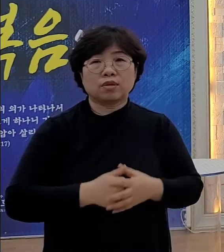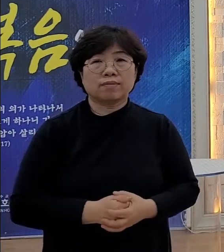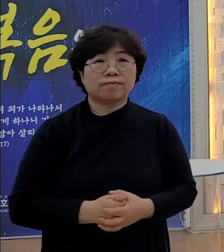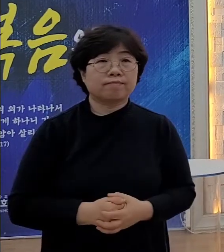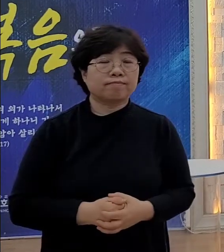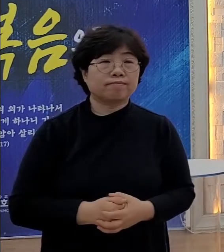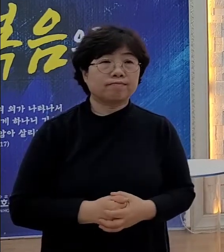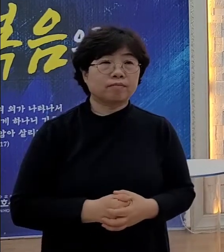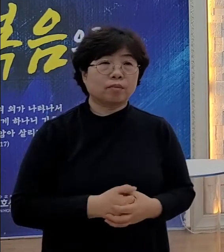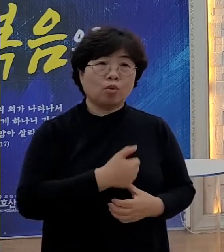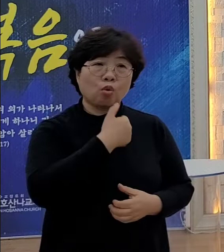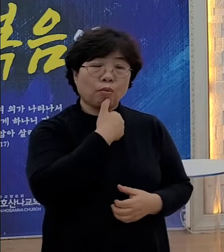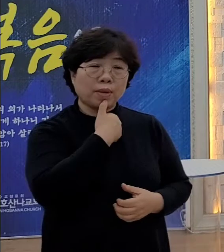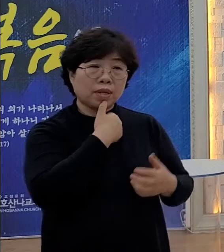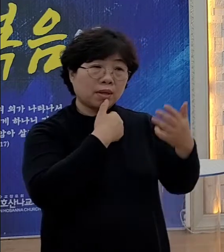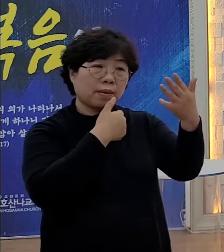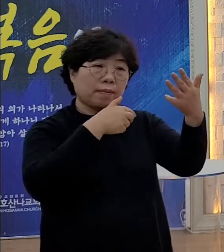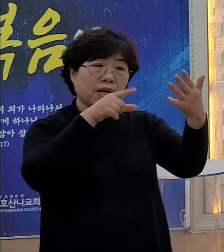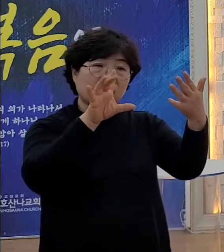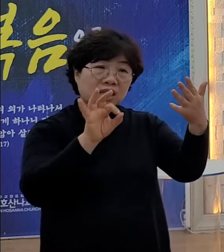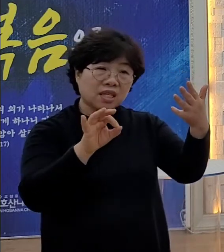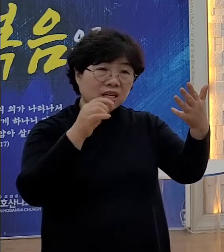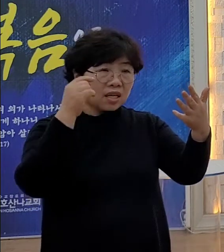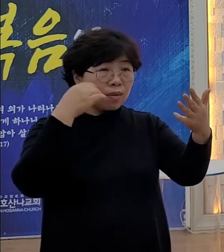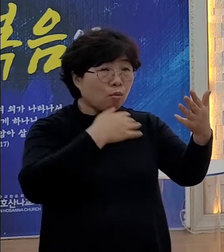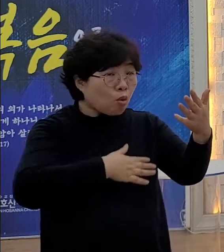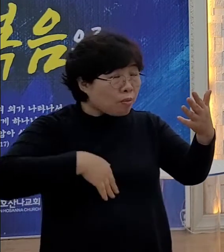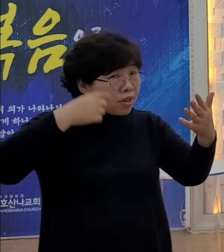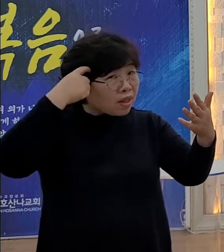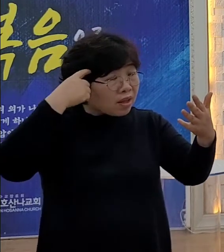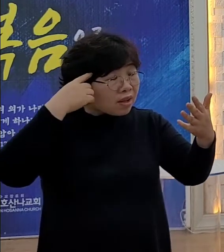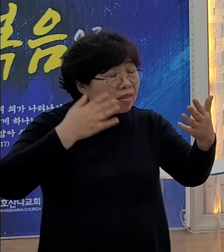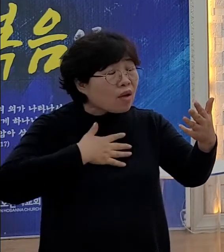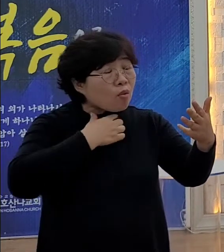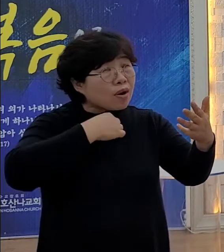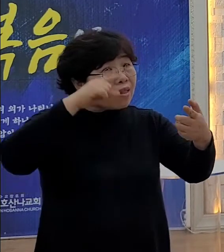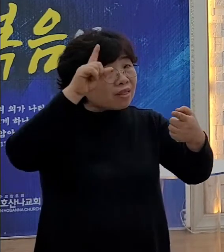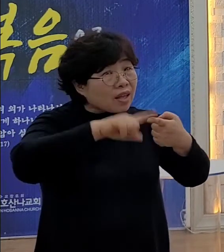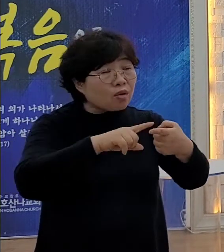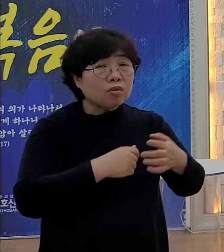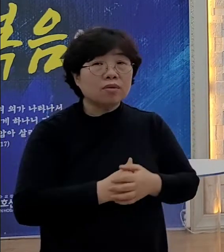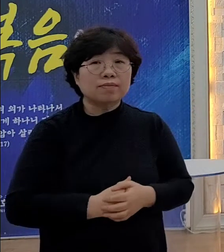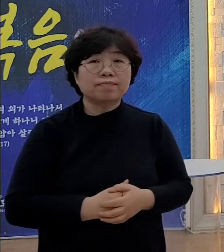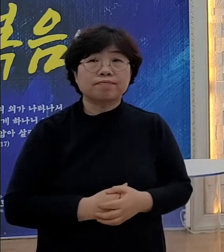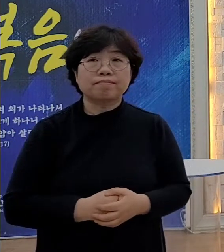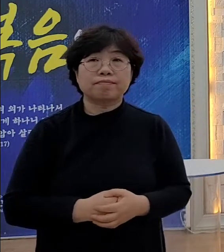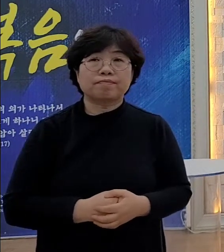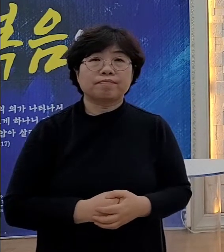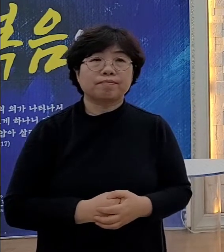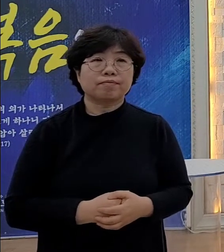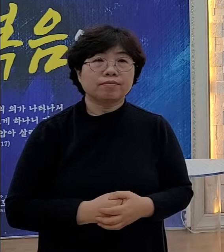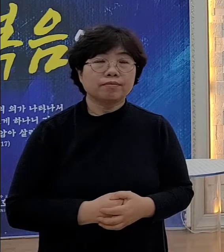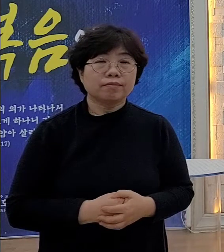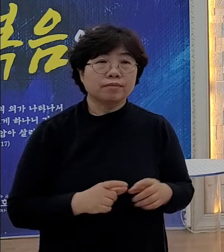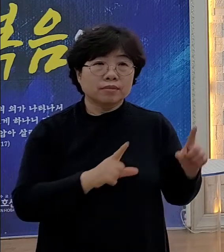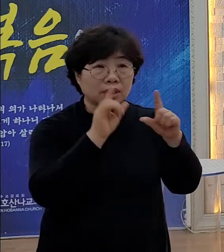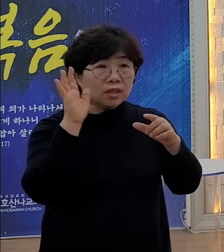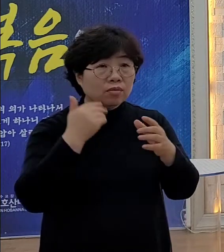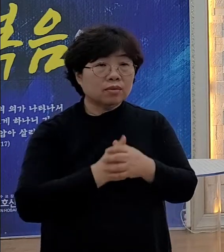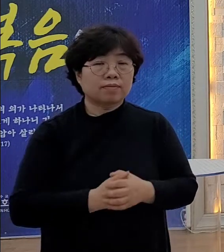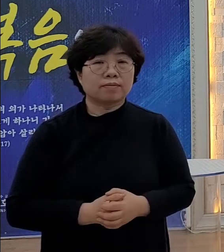그게 아까 로마서 8장에서 말했던 육신의 생각이에요. 내가 하고 싶은 대로. 자, 그래서